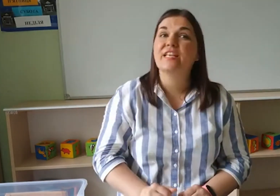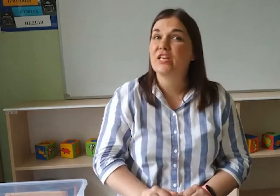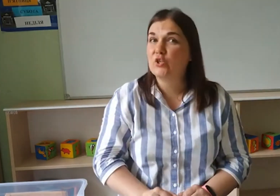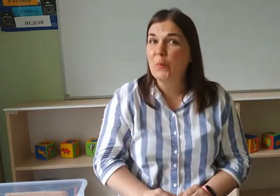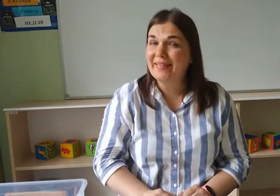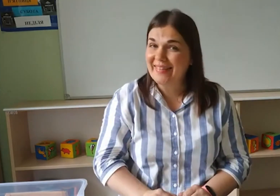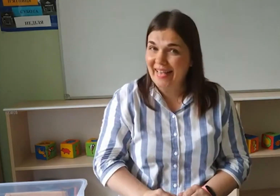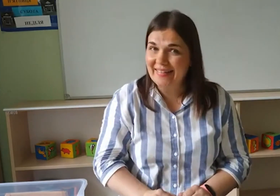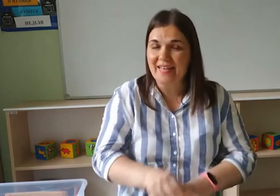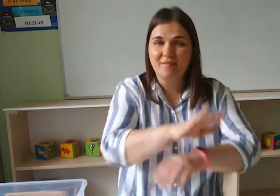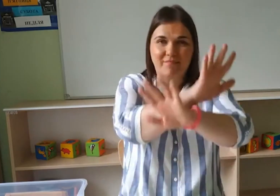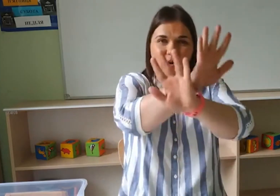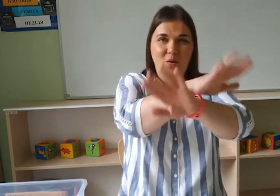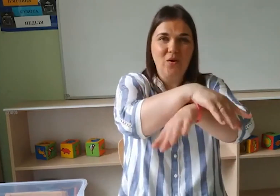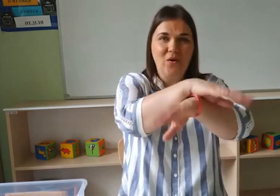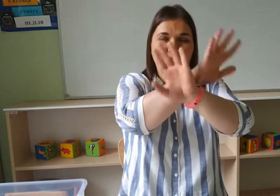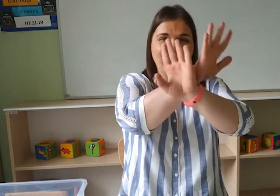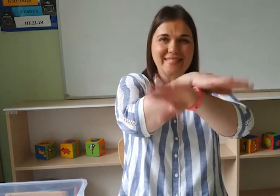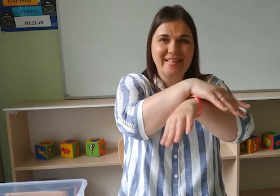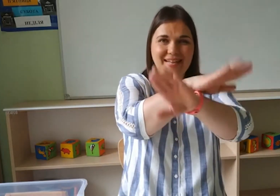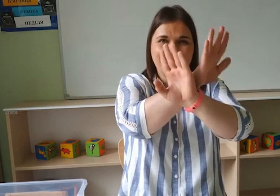якщо метелик, ось так.